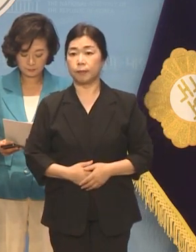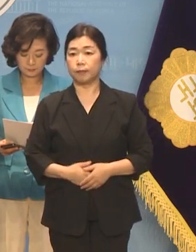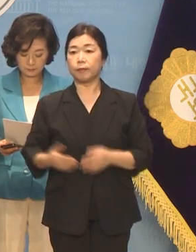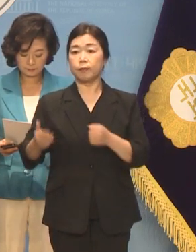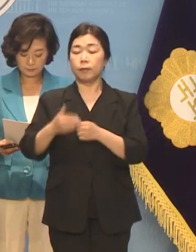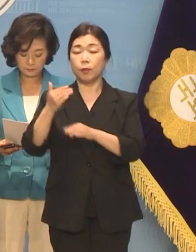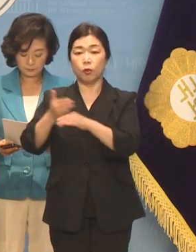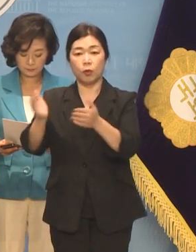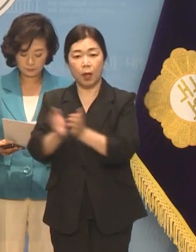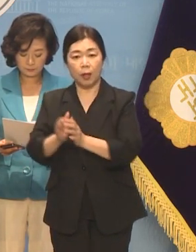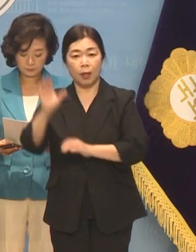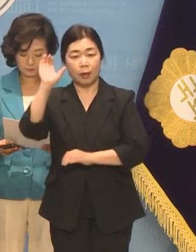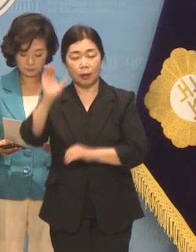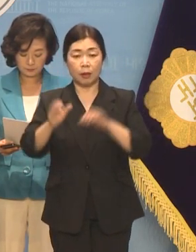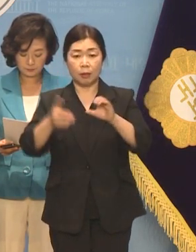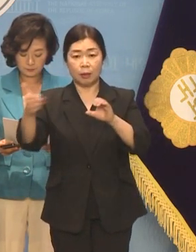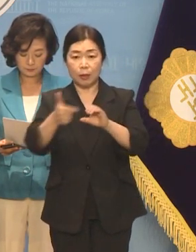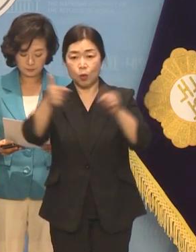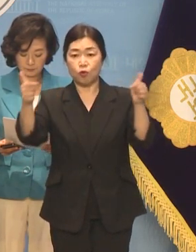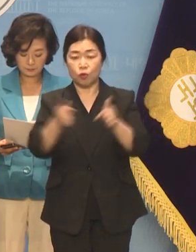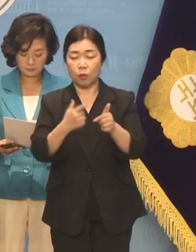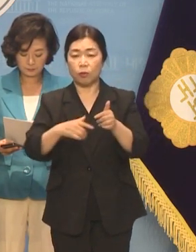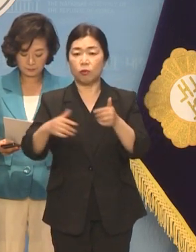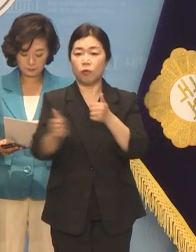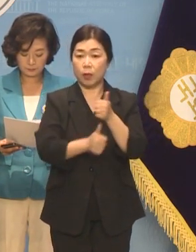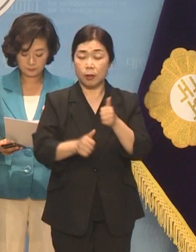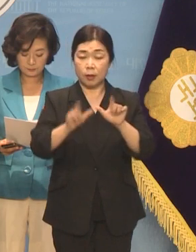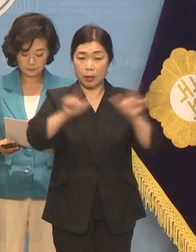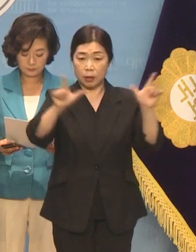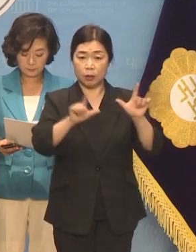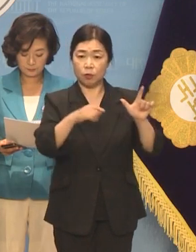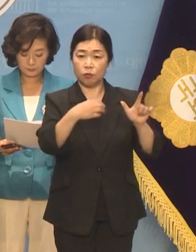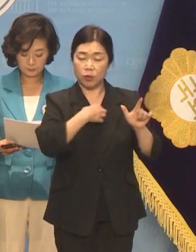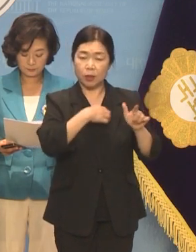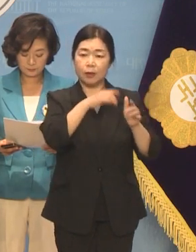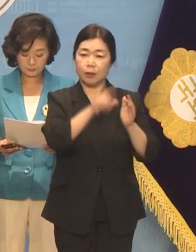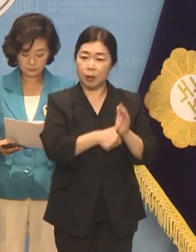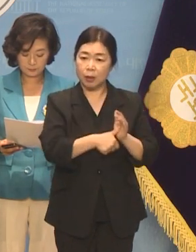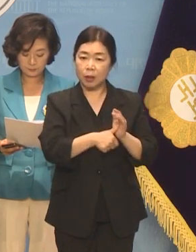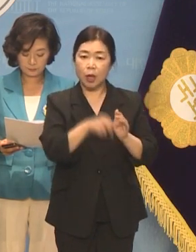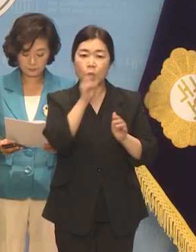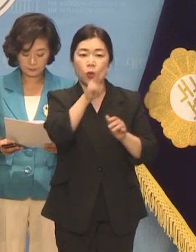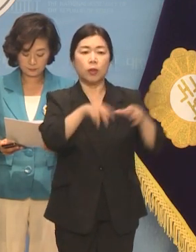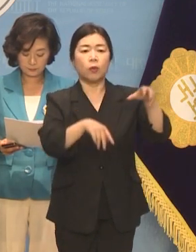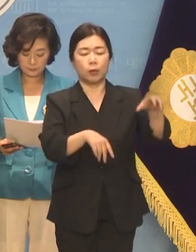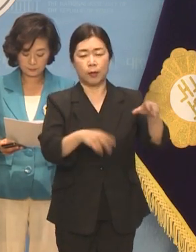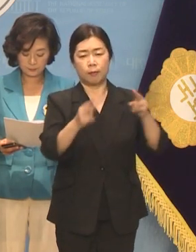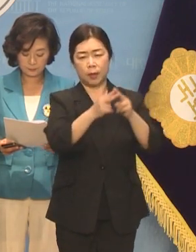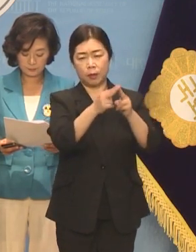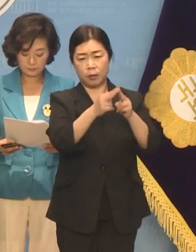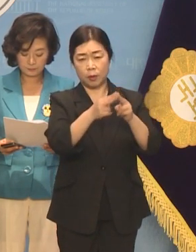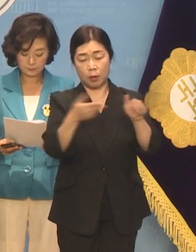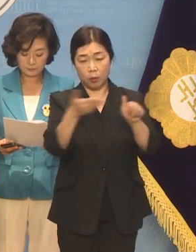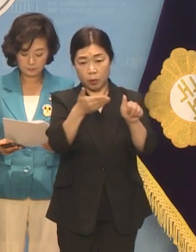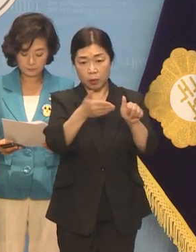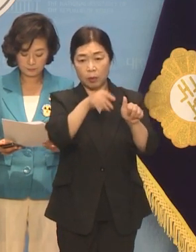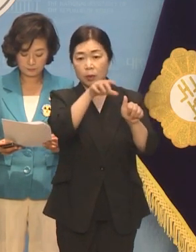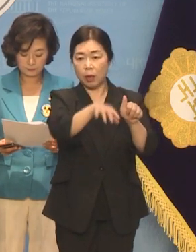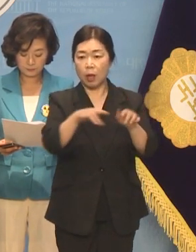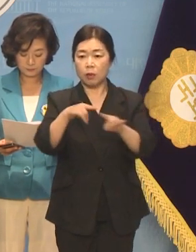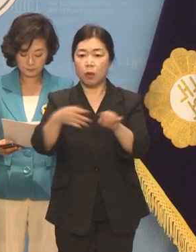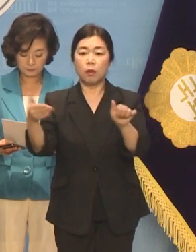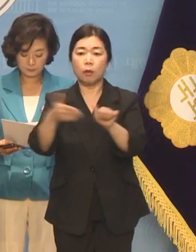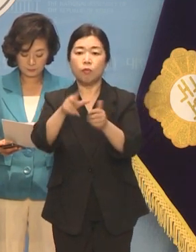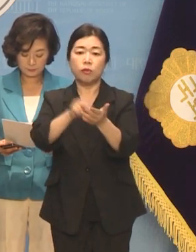더불어민주당 탄소중립위원회는 기후위기 시대에 용인 반도체 클러스터의 전력 공급 문제점을